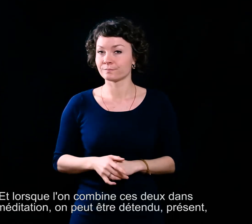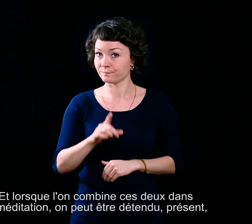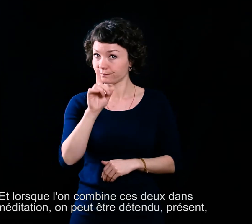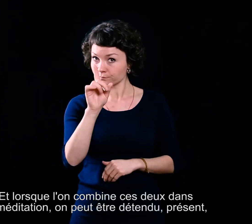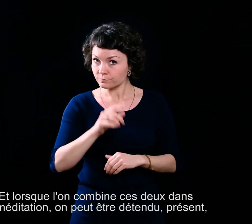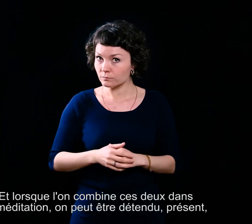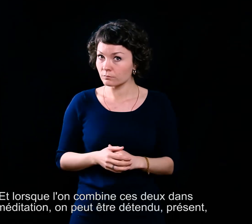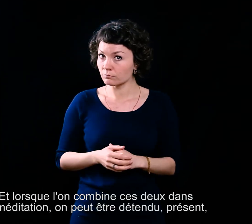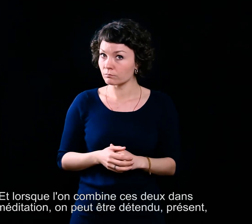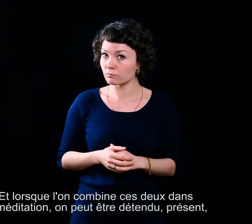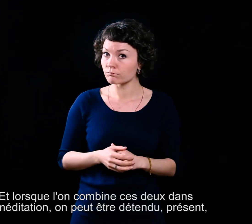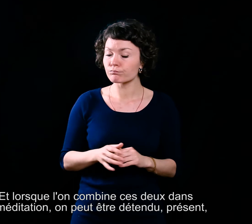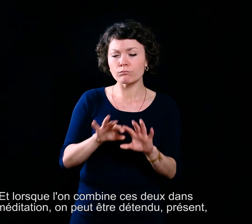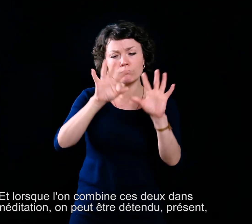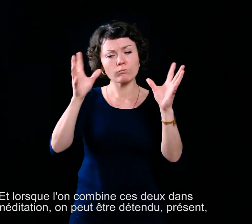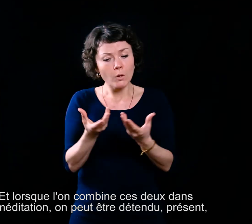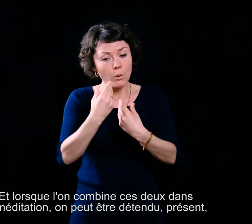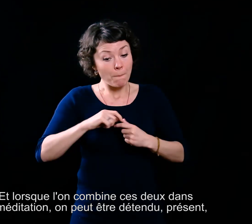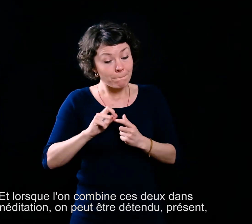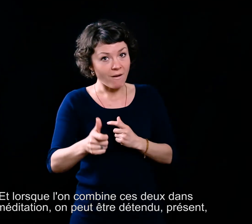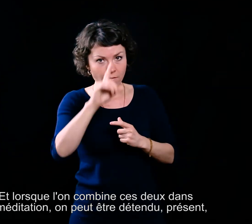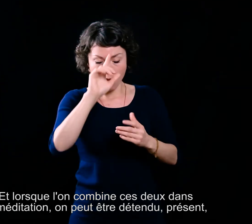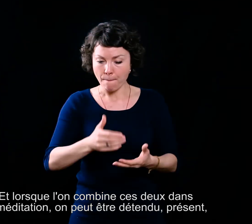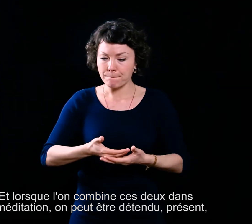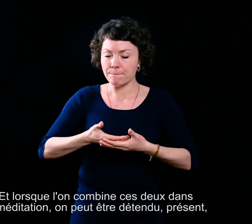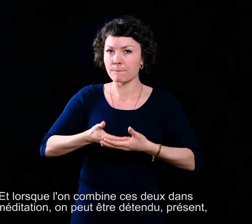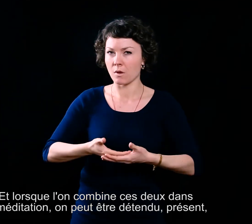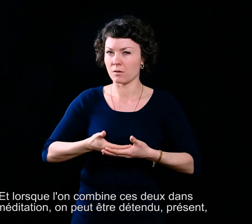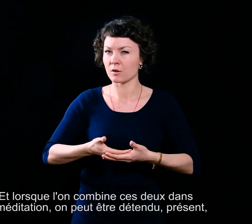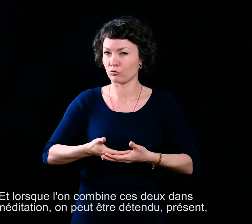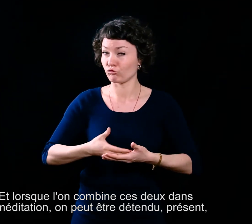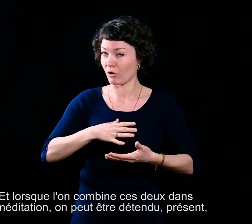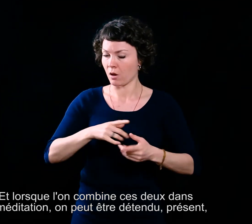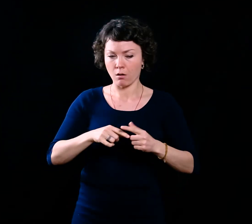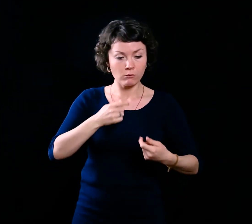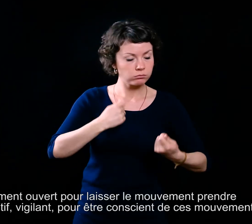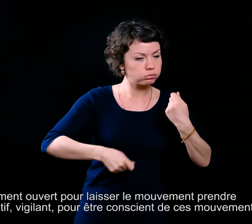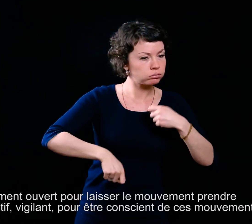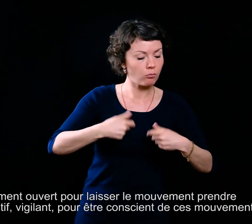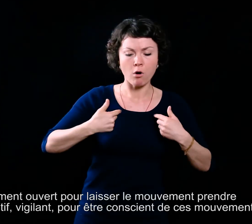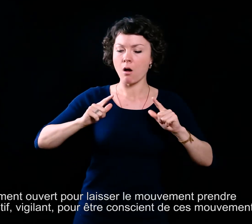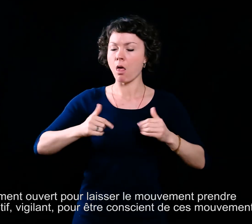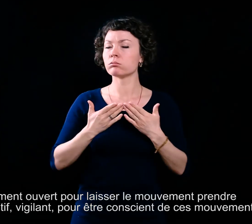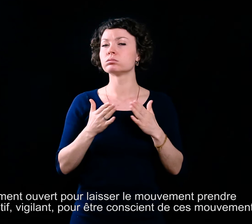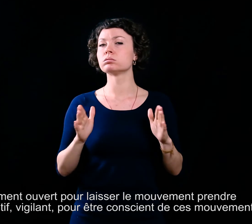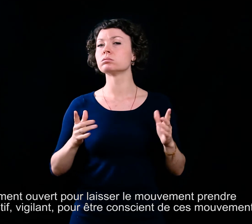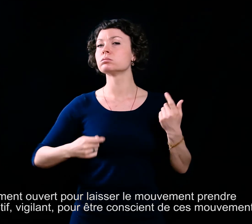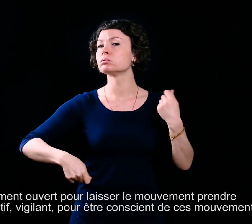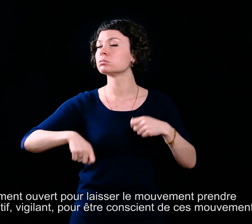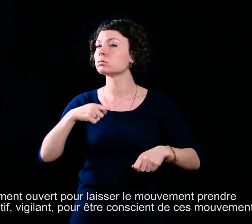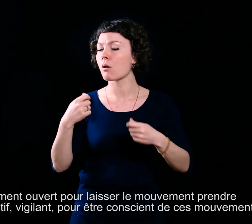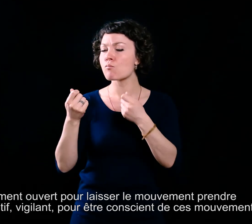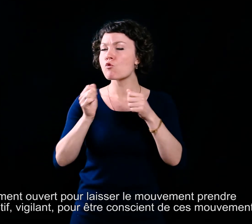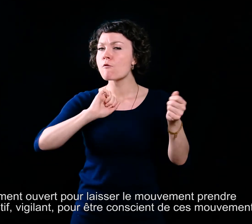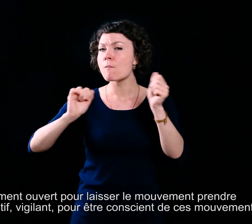Et lorsque l'on combine ces deux dans la méditation, on peut être détendu, présent, suffisamment ouvert pour laisser le